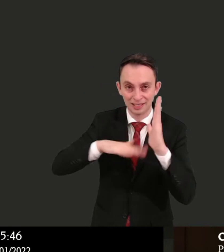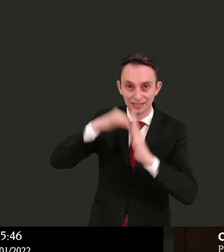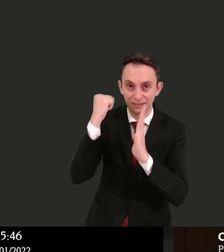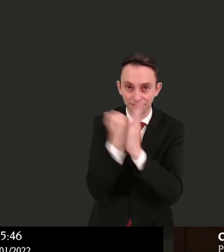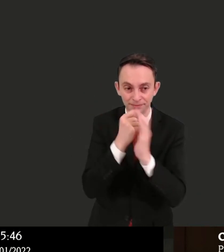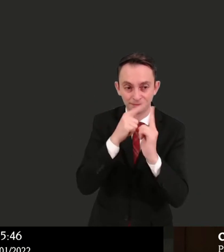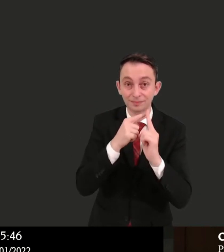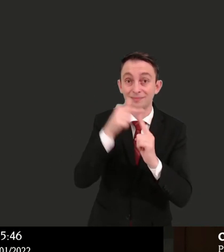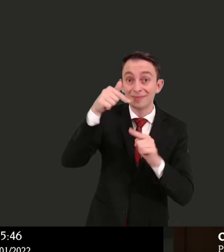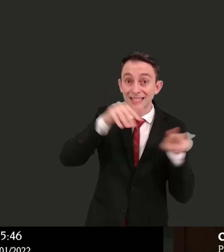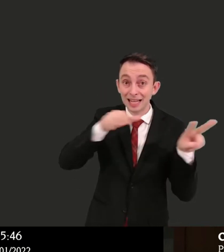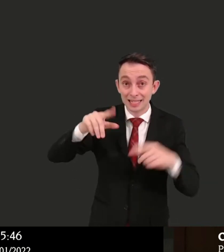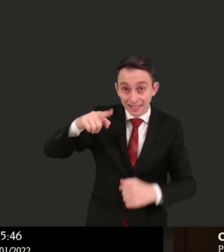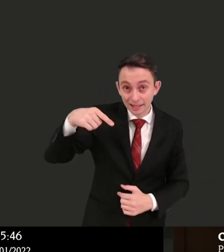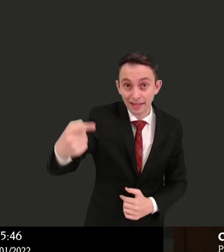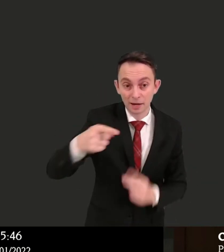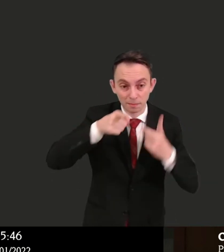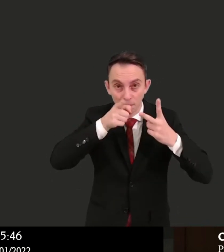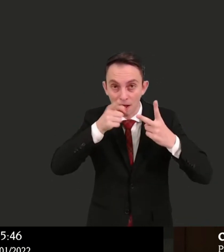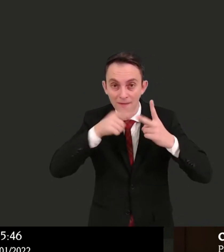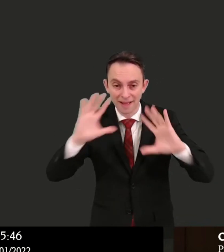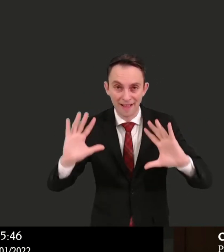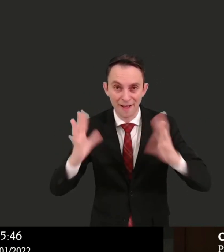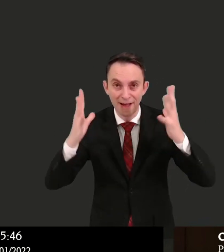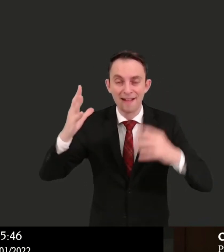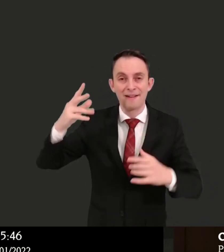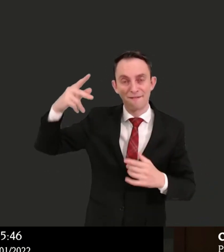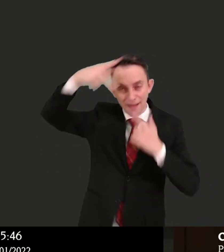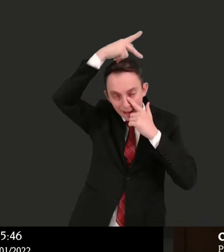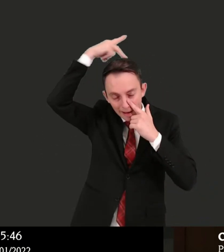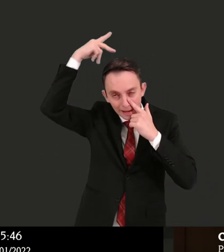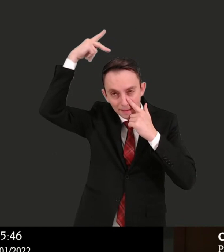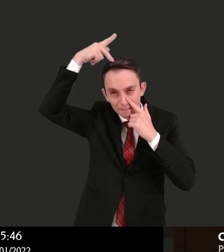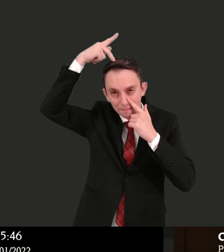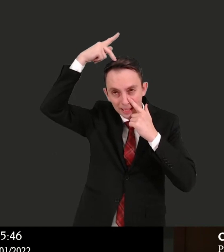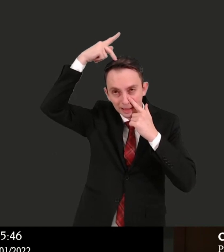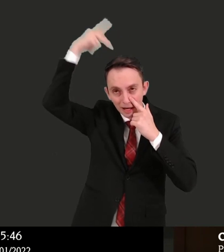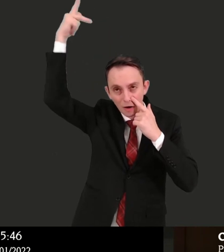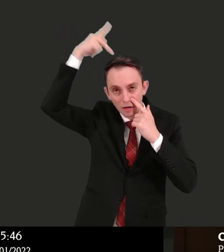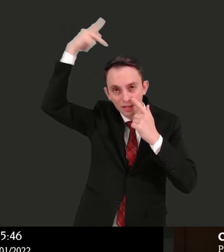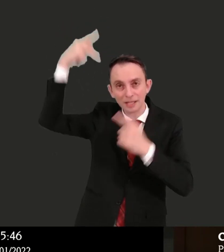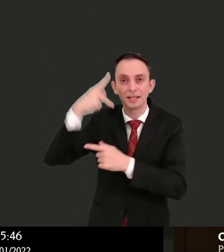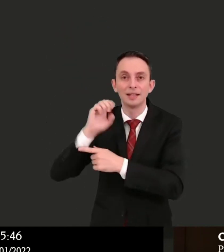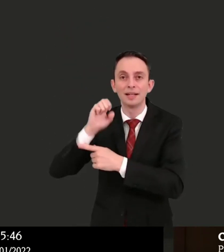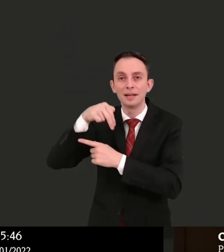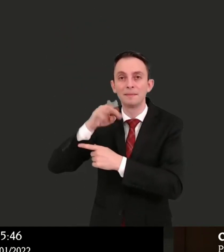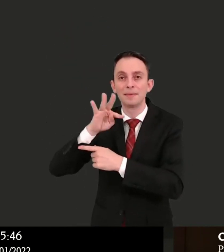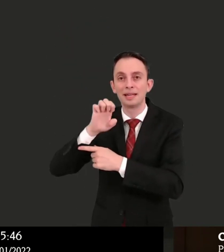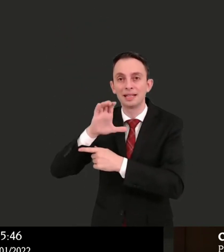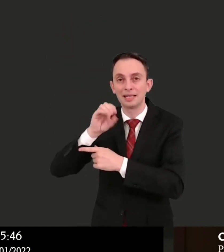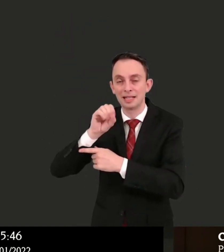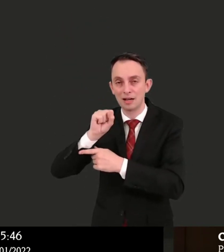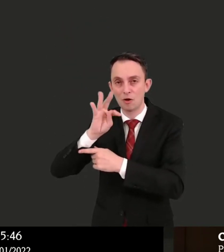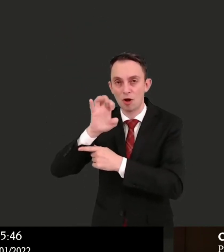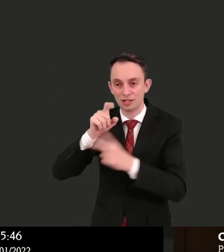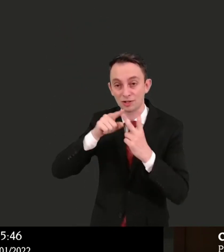Sete semanas depois, tinha a festa de Pentecostes, chamada Festa da Semana. E depois, no sétimo mês, a